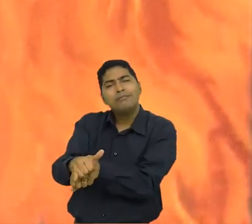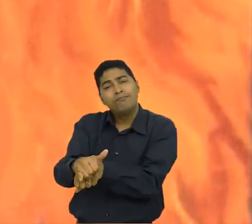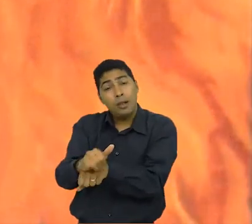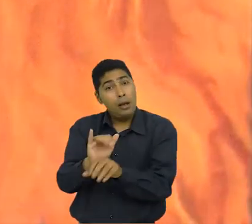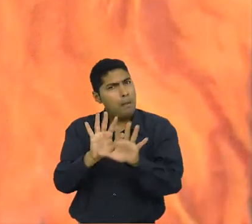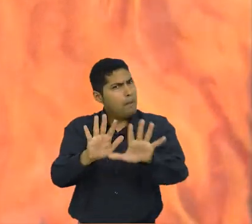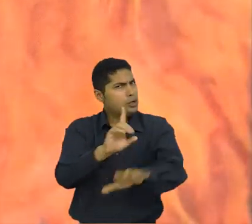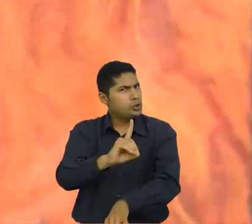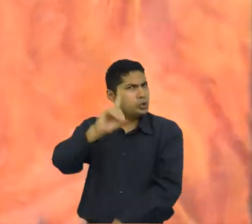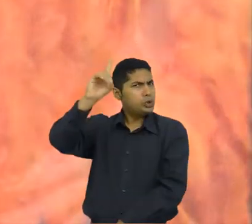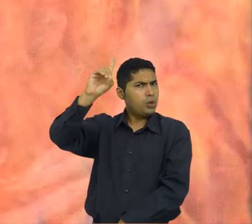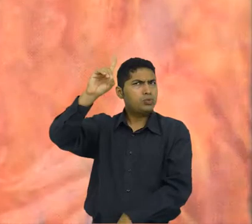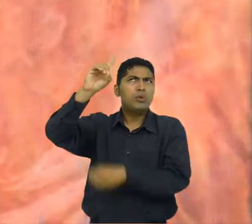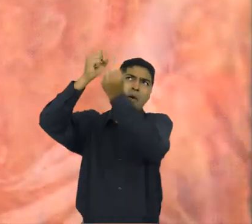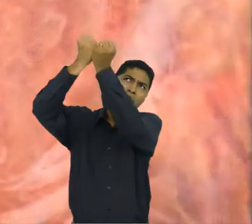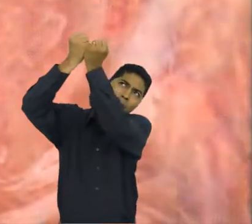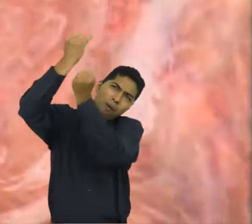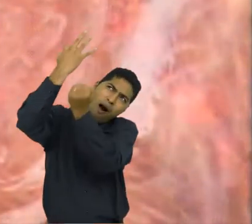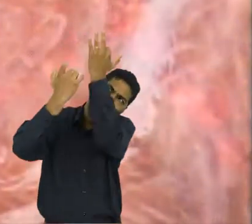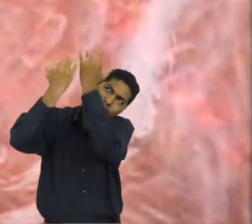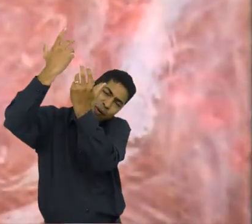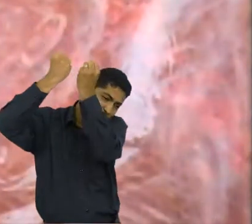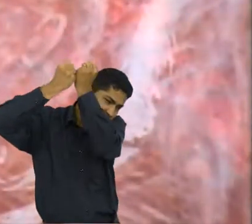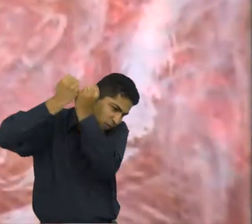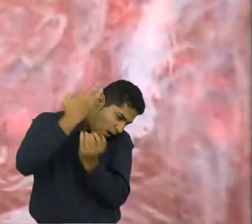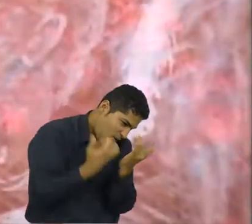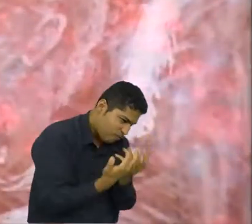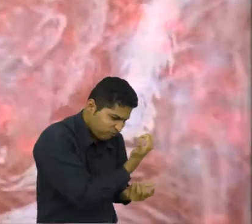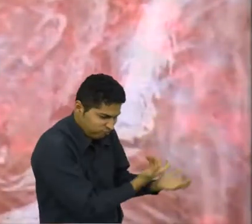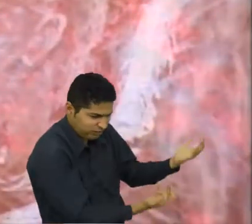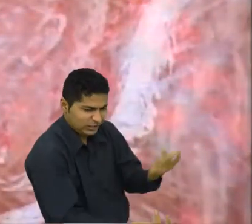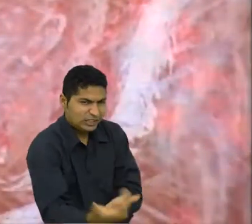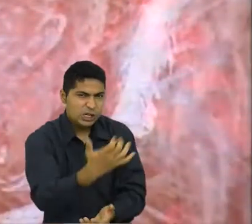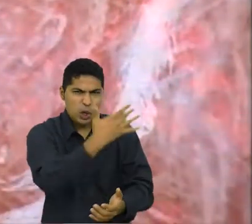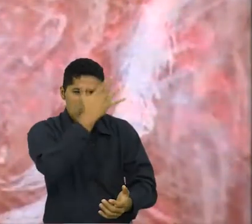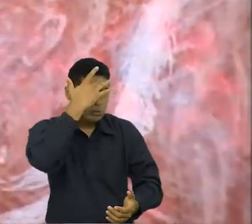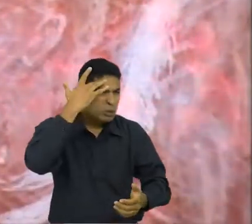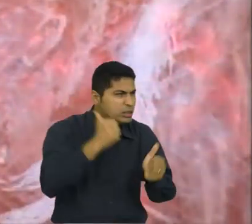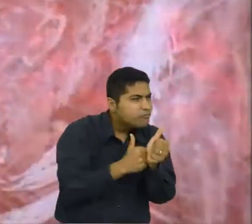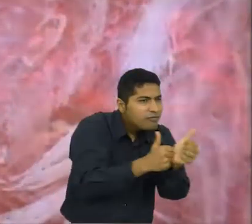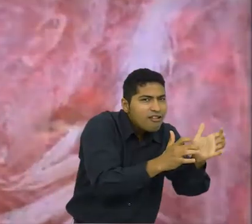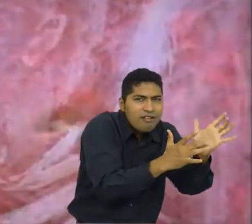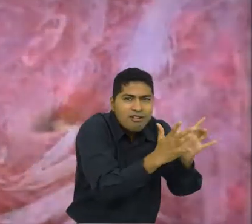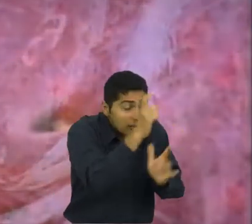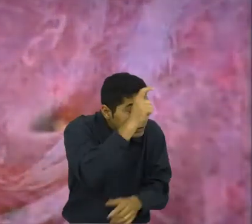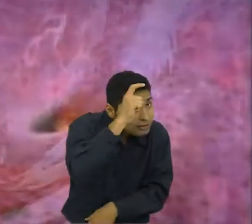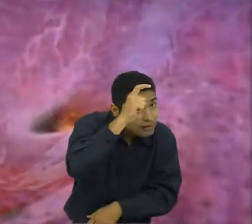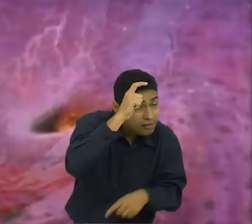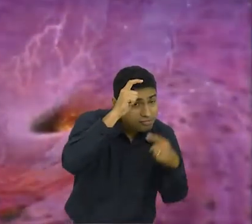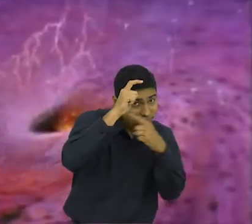Deus enviará fogo do céu para destruir todos os seguidores de Satanás. E finalmente, Satanás, o